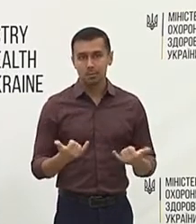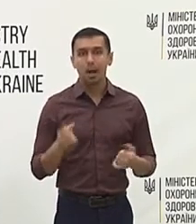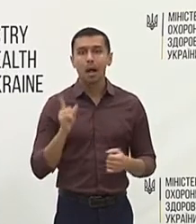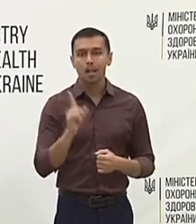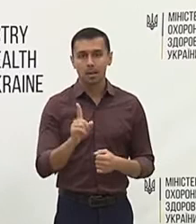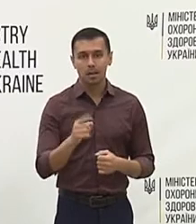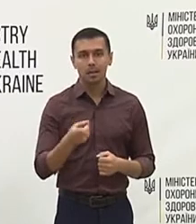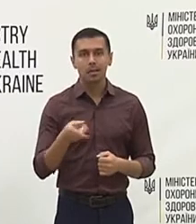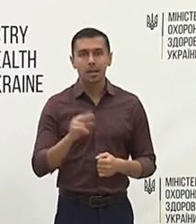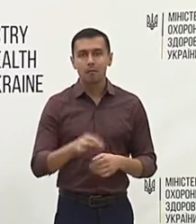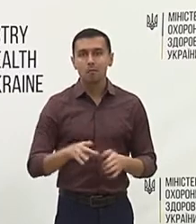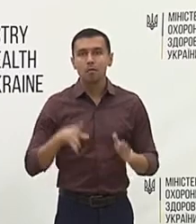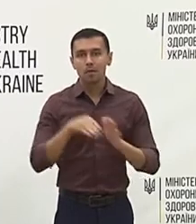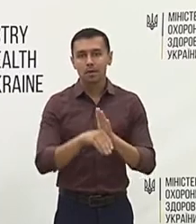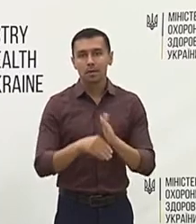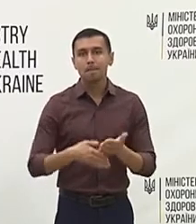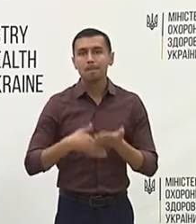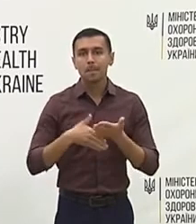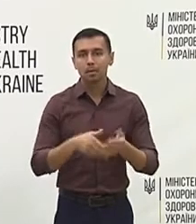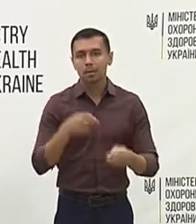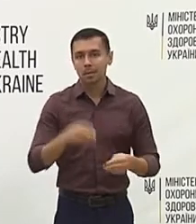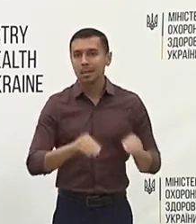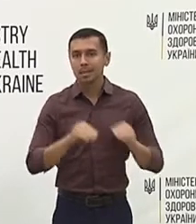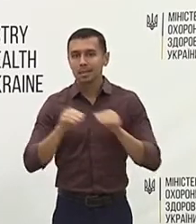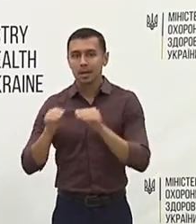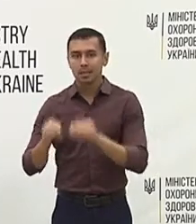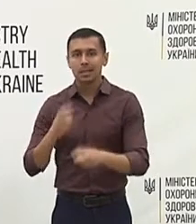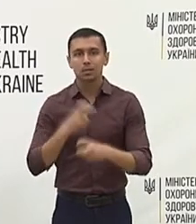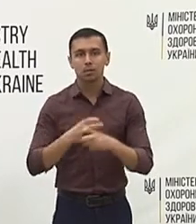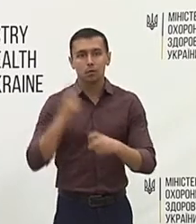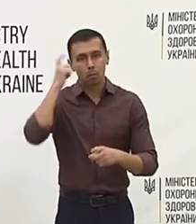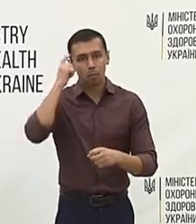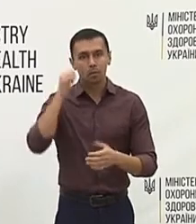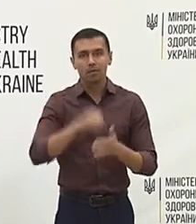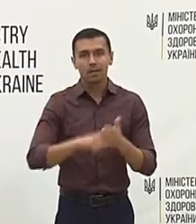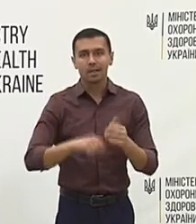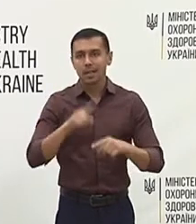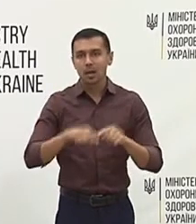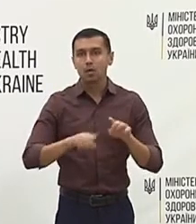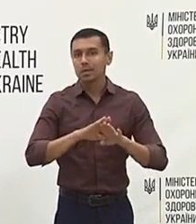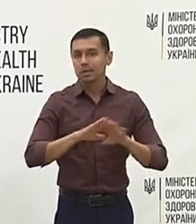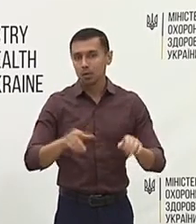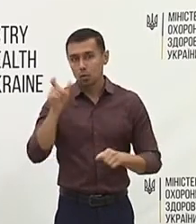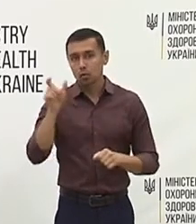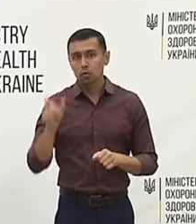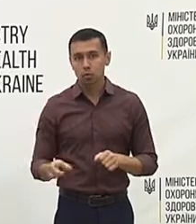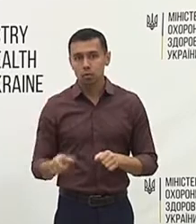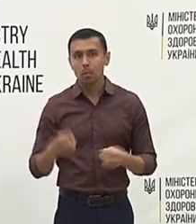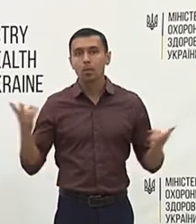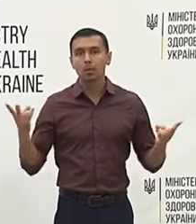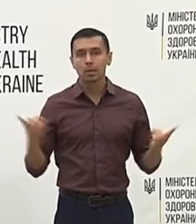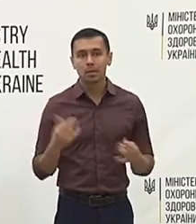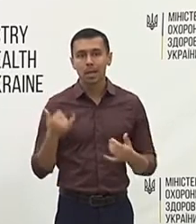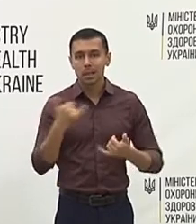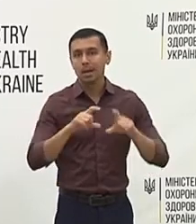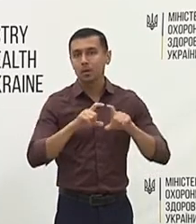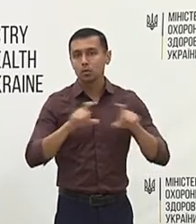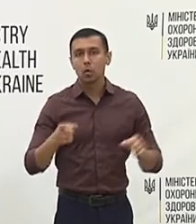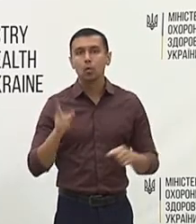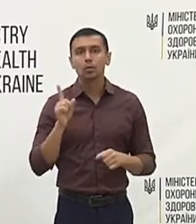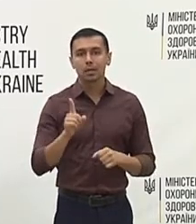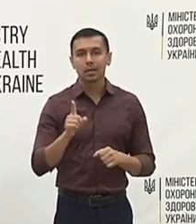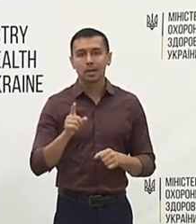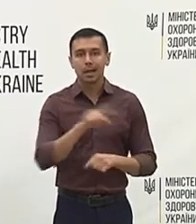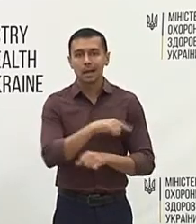Але для впровадження методу трансплантації кісткового мозку від неродинного донора потрібна лабораторія,